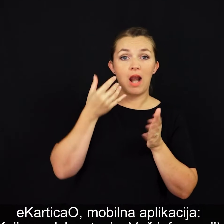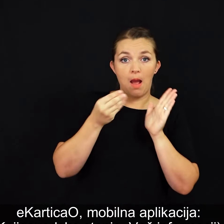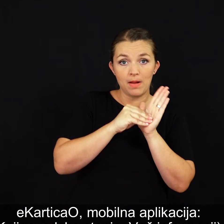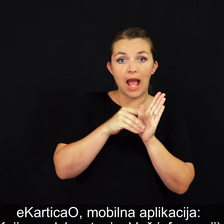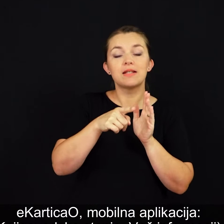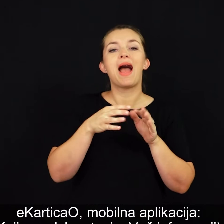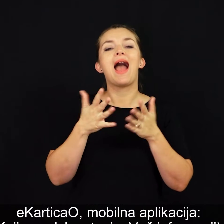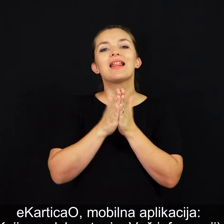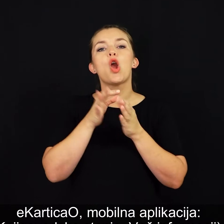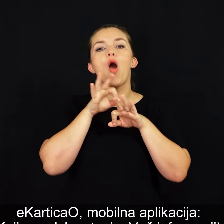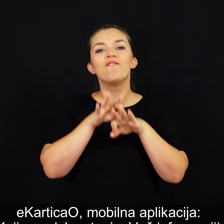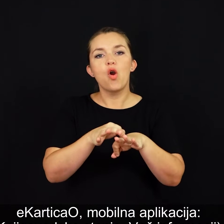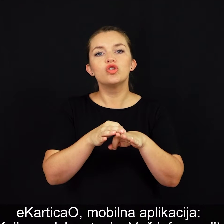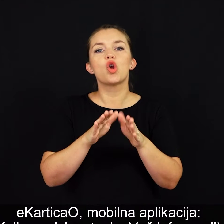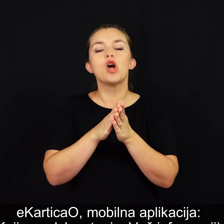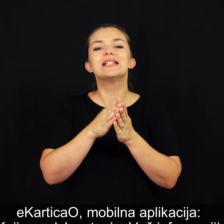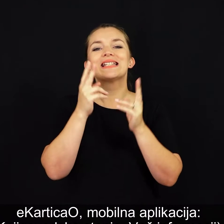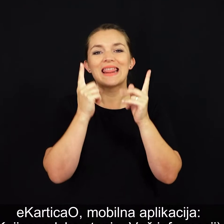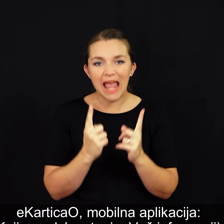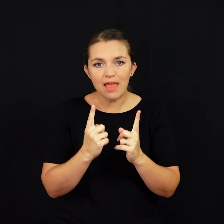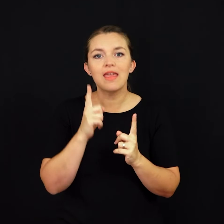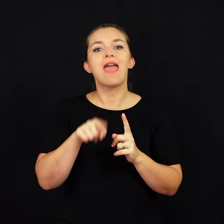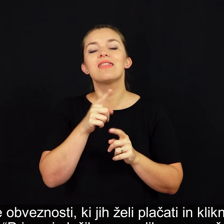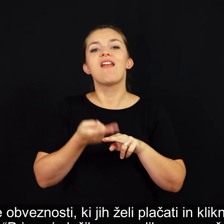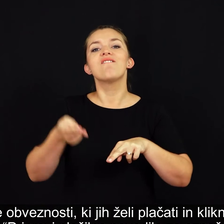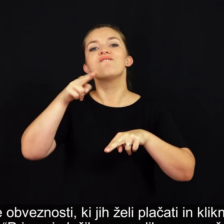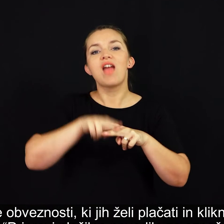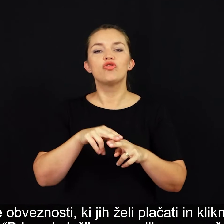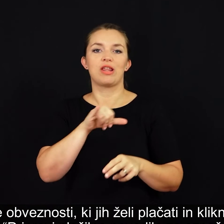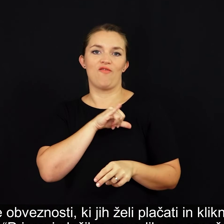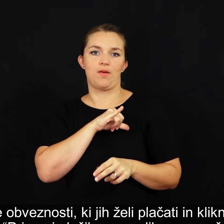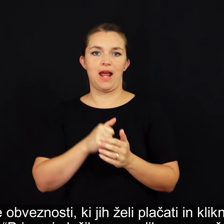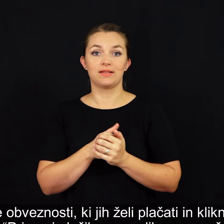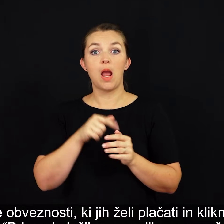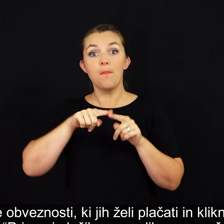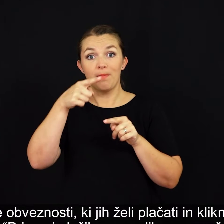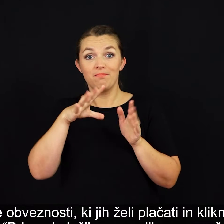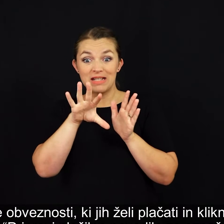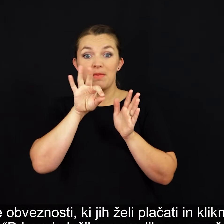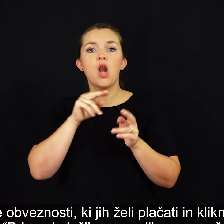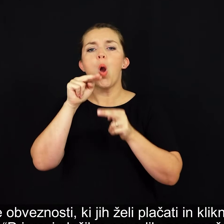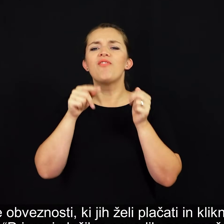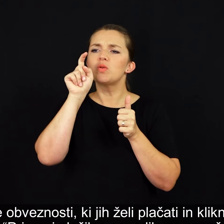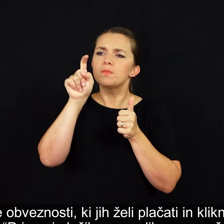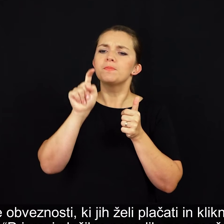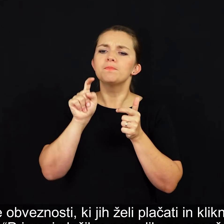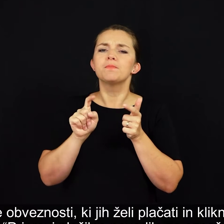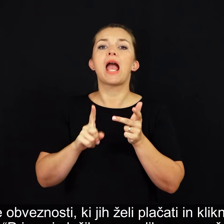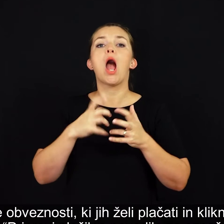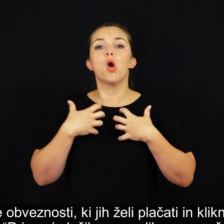knjigovodsko stanje, več informacij. Izbere obveznosti, ki jih želi plačati, in klikne na